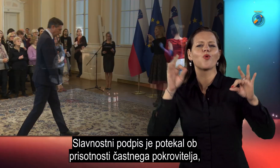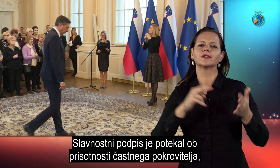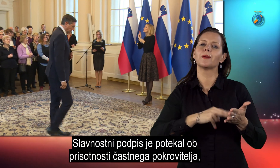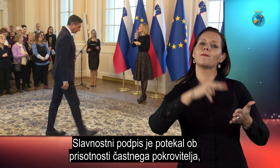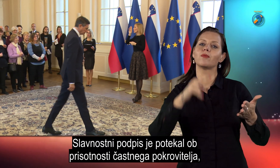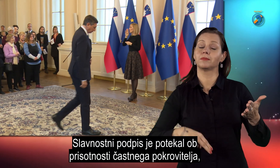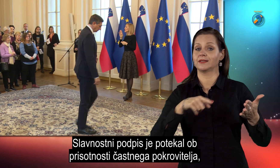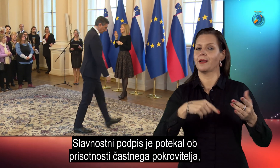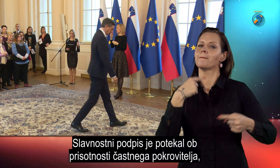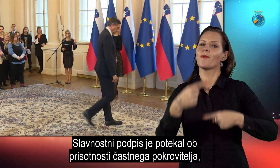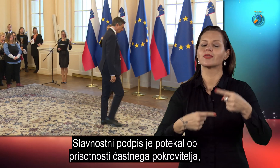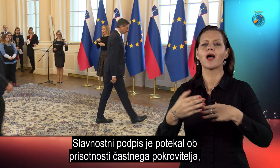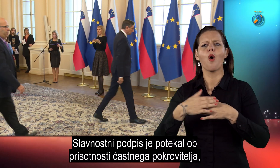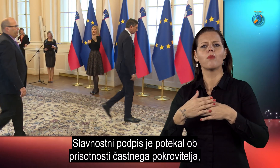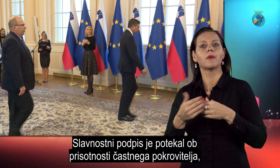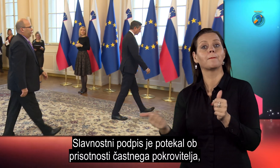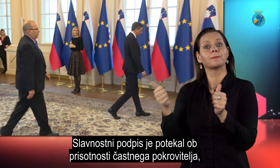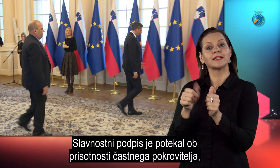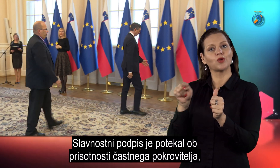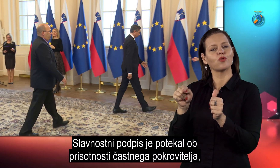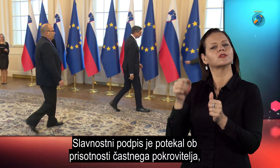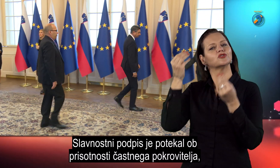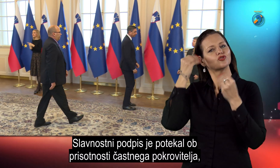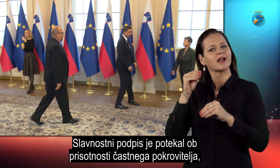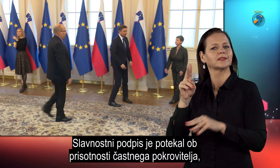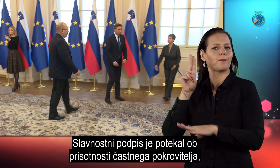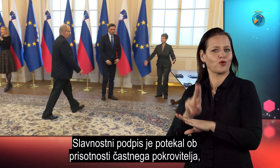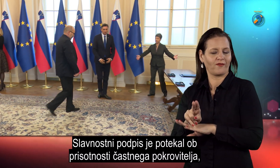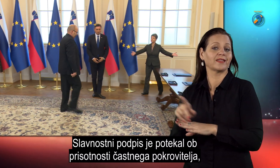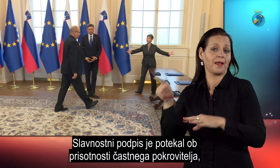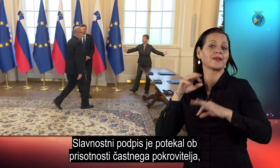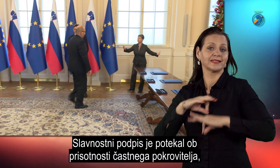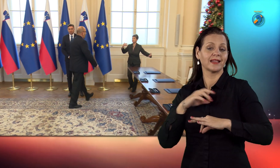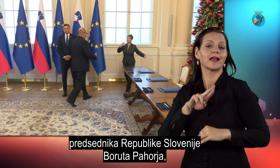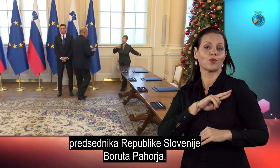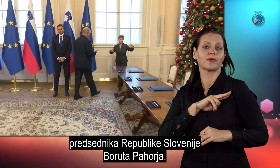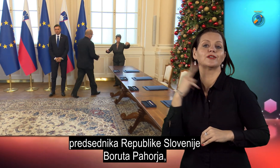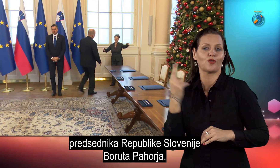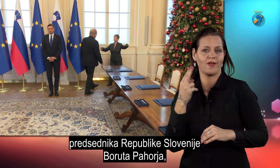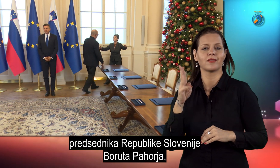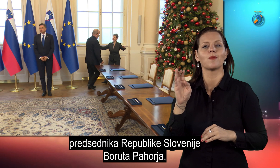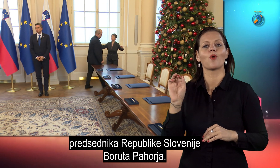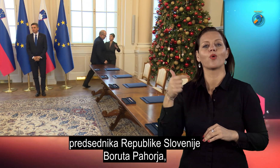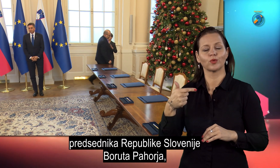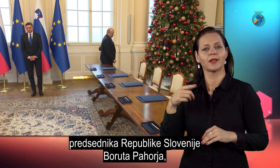Slavnostni podpis je potekal v prisotnosti častnega pokrovitelja, predsednika Republike Slovenije Boruta